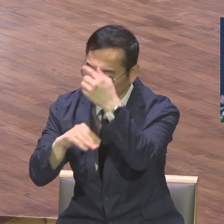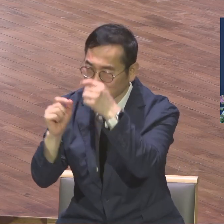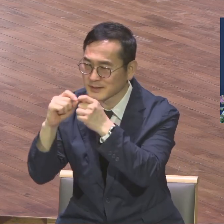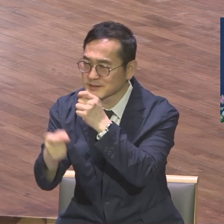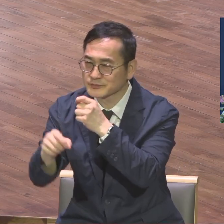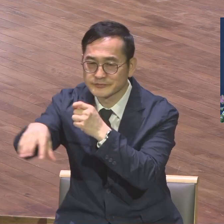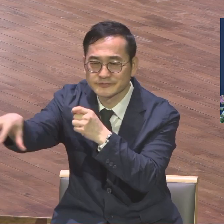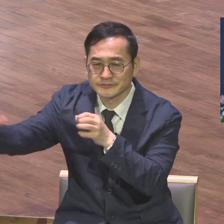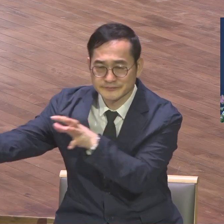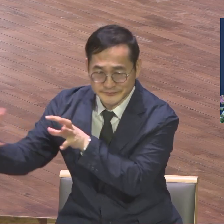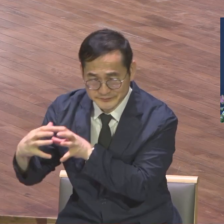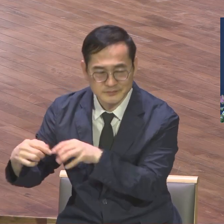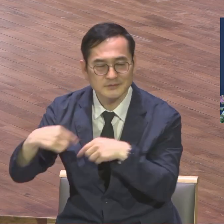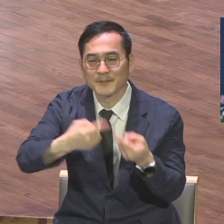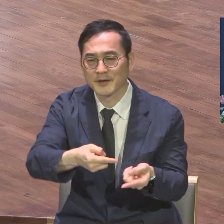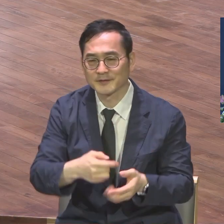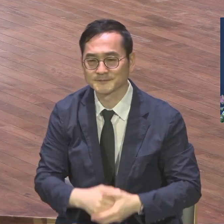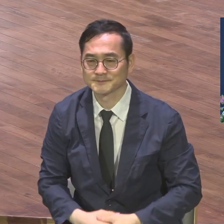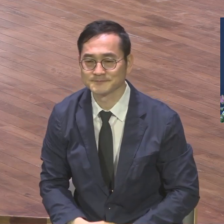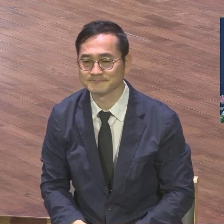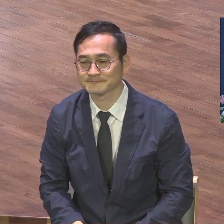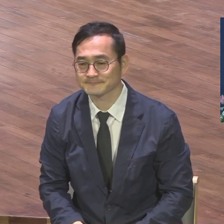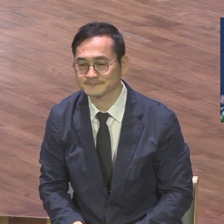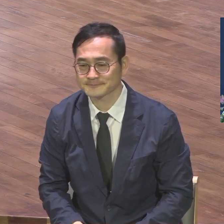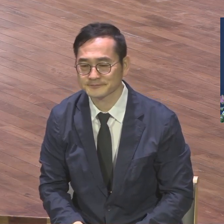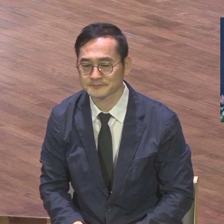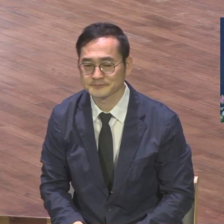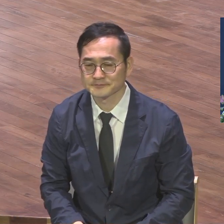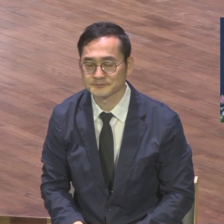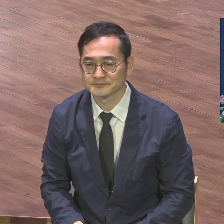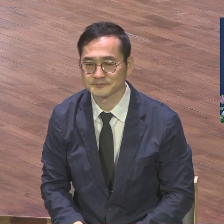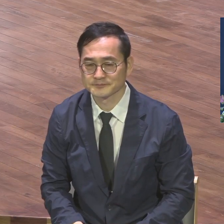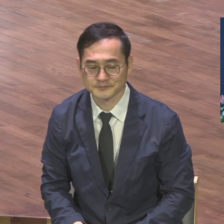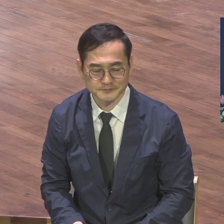함께 참여를 했습니다. 그야말로